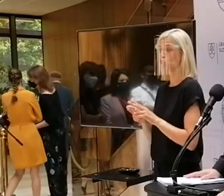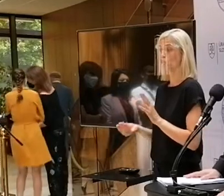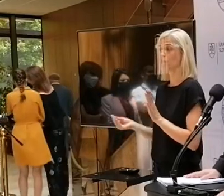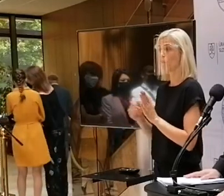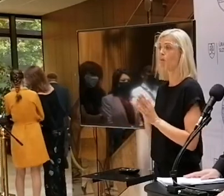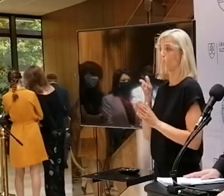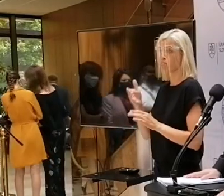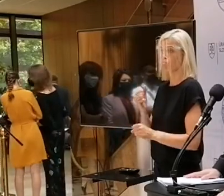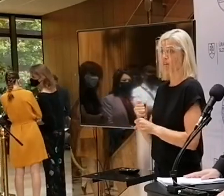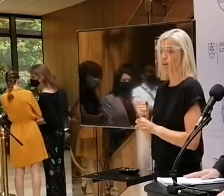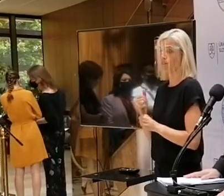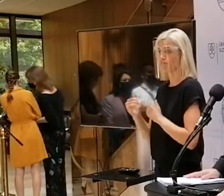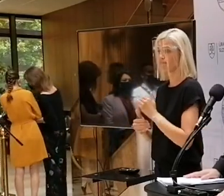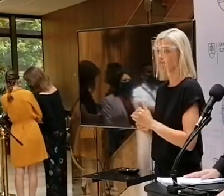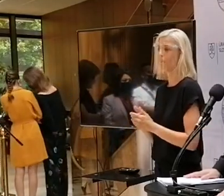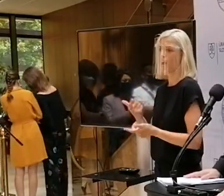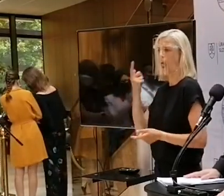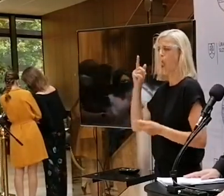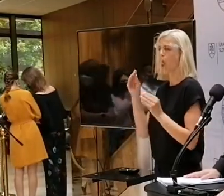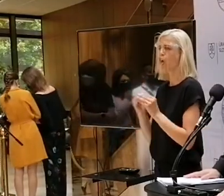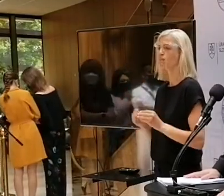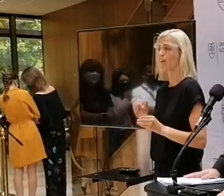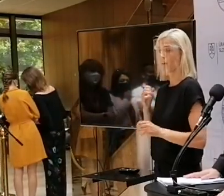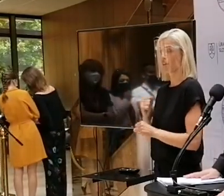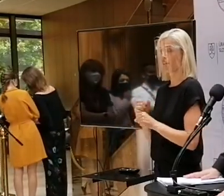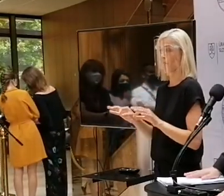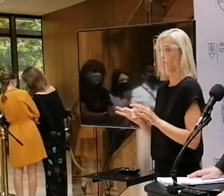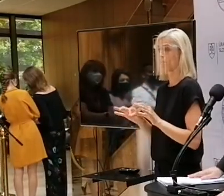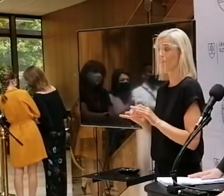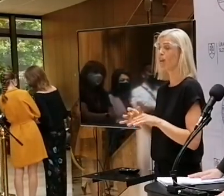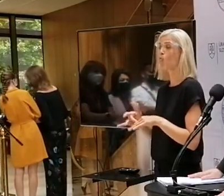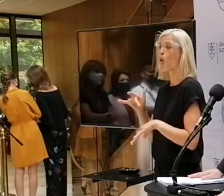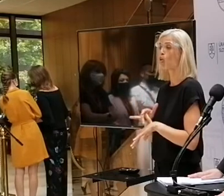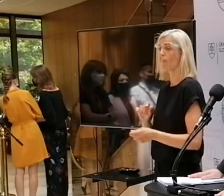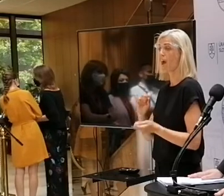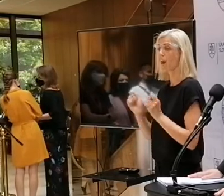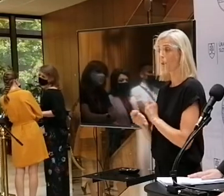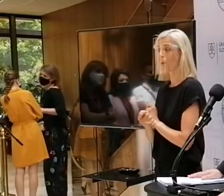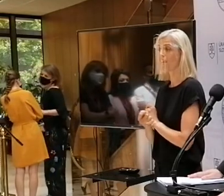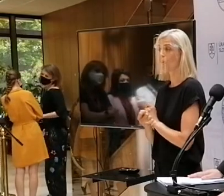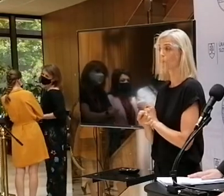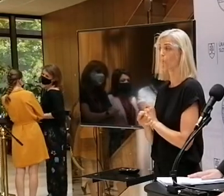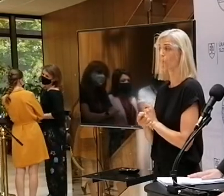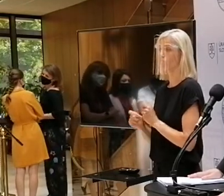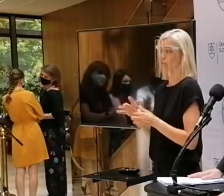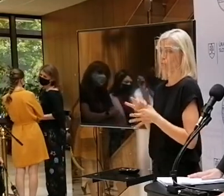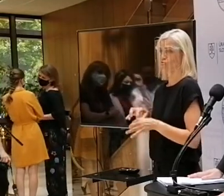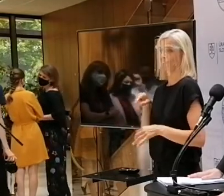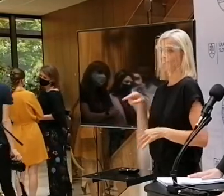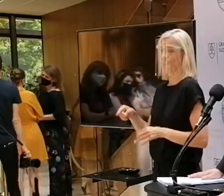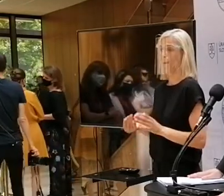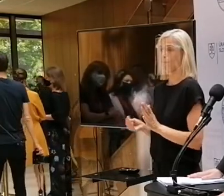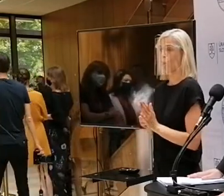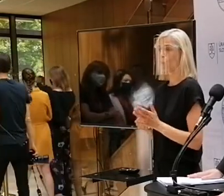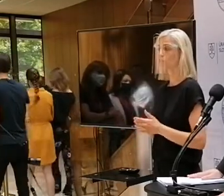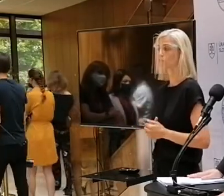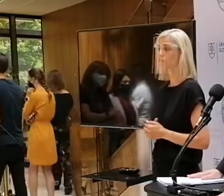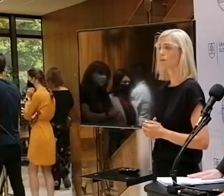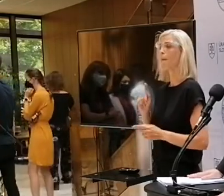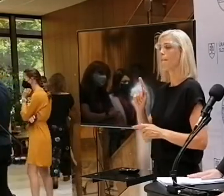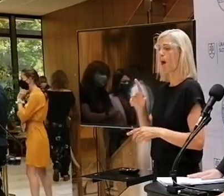zrealizovaný. Je logické, že ak pripravujeme dôchodkovú reformu a rodičovský bonus sa dôchodkovej reformy týka, že by mal